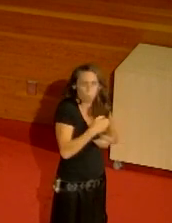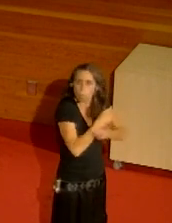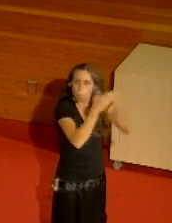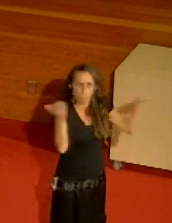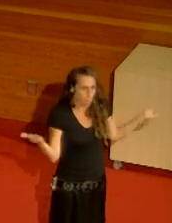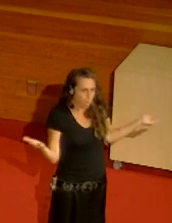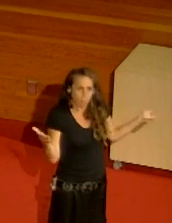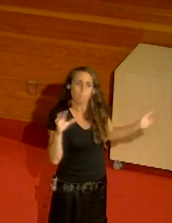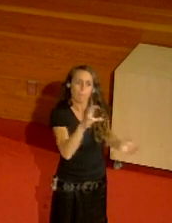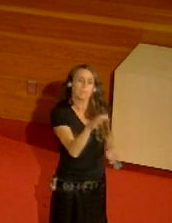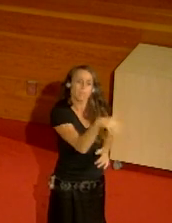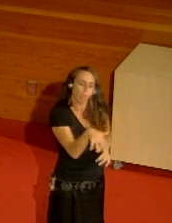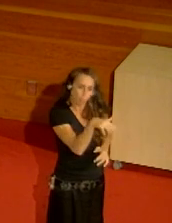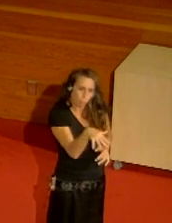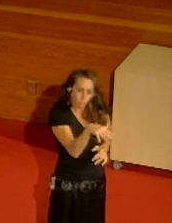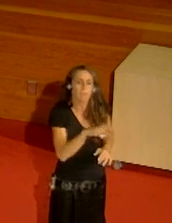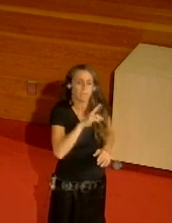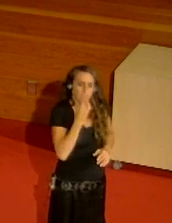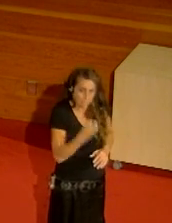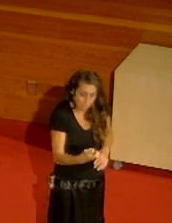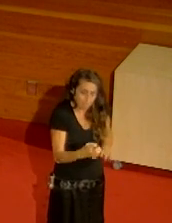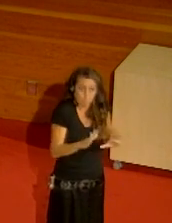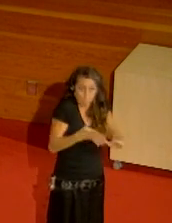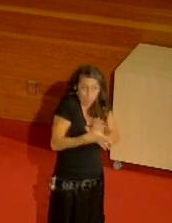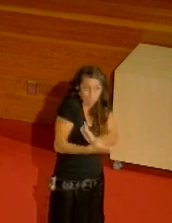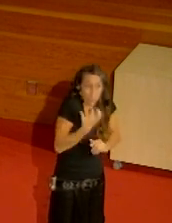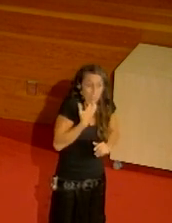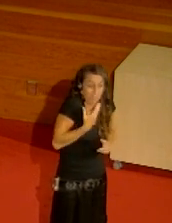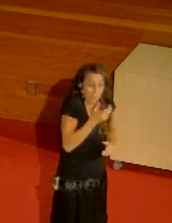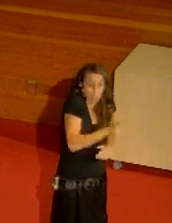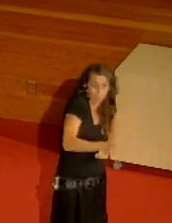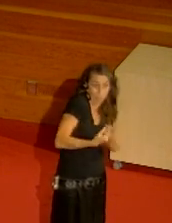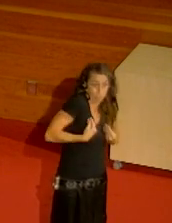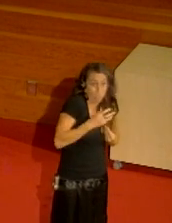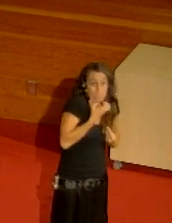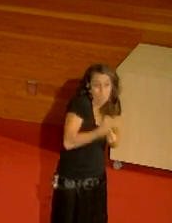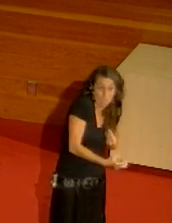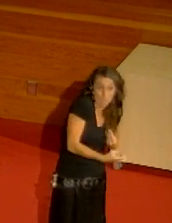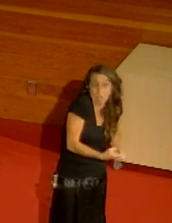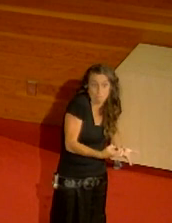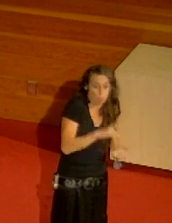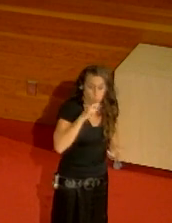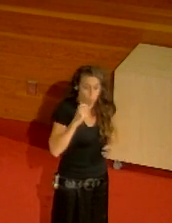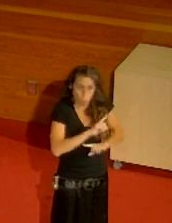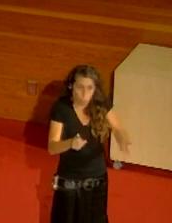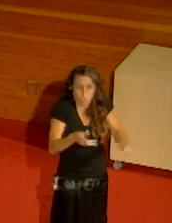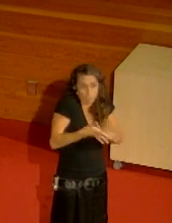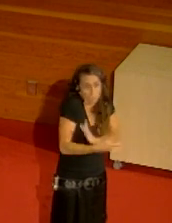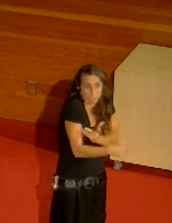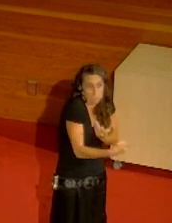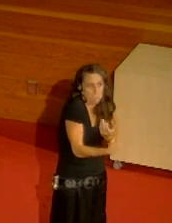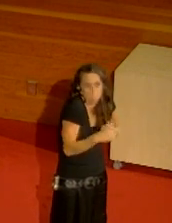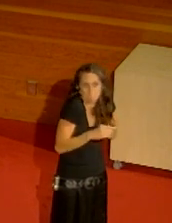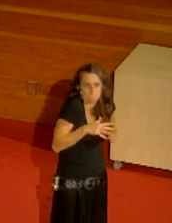concepción de Israel quedan fuera los árabes israelíes que van fueran los trozos quedan fuera los etíopes recuerdo que los árabes son el 21%